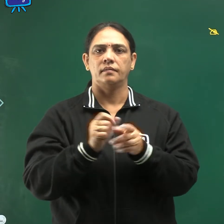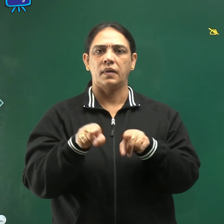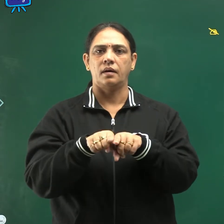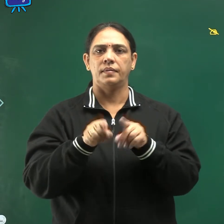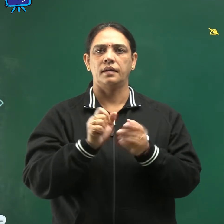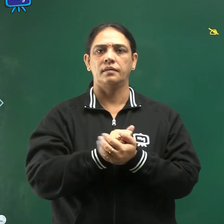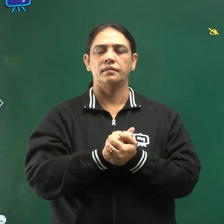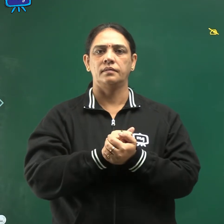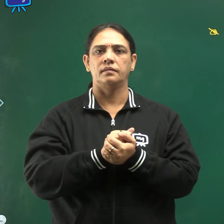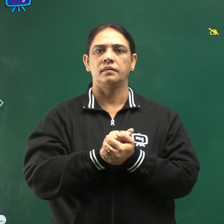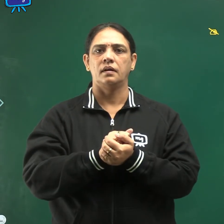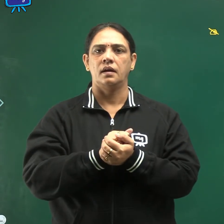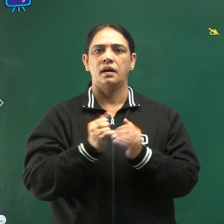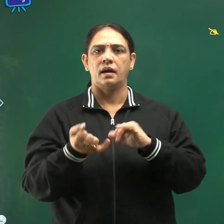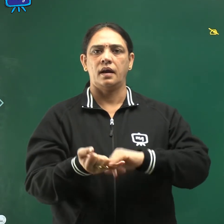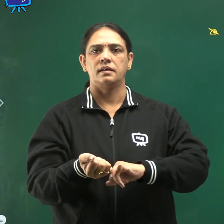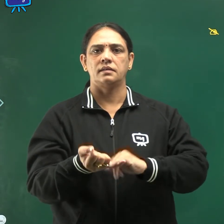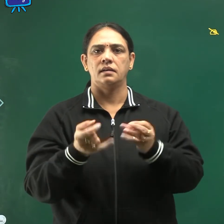बराबर सेक थीटा।